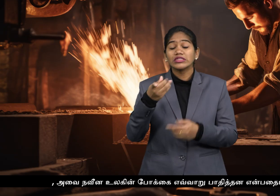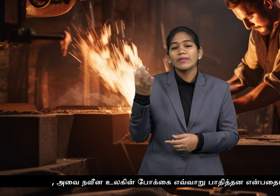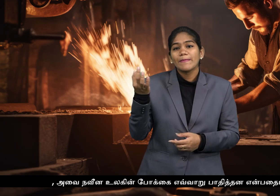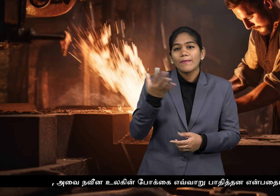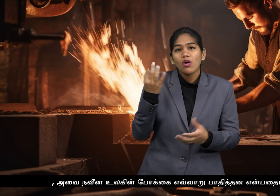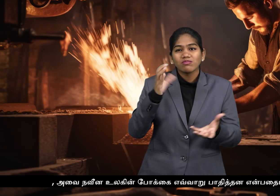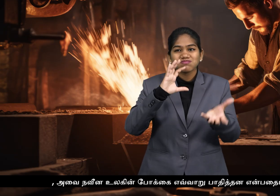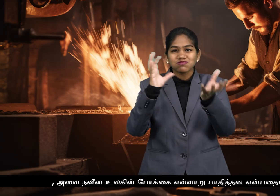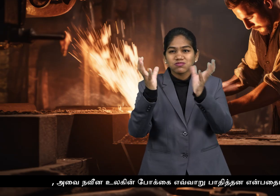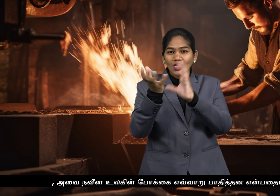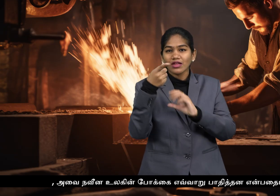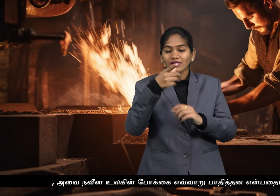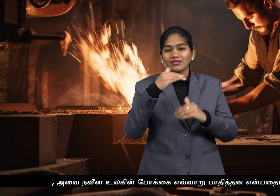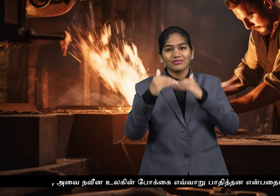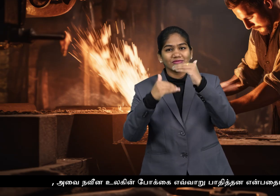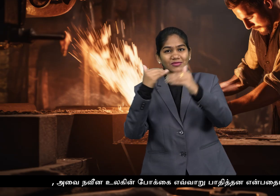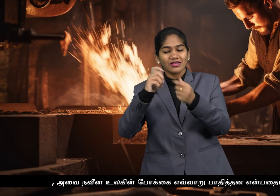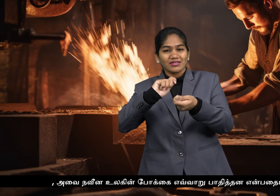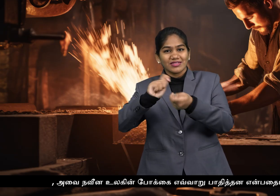கொள்வோம்.